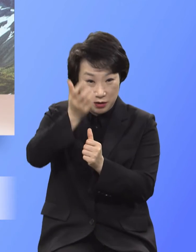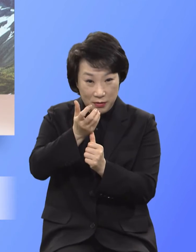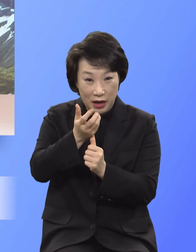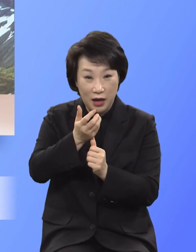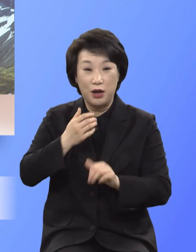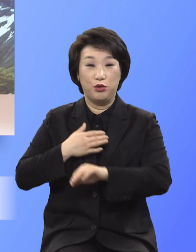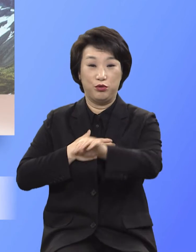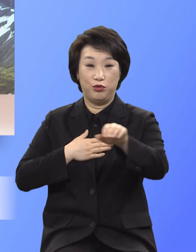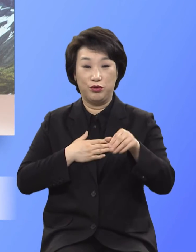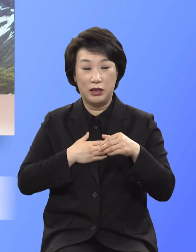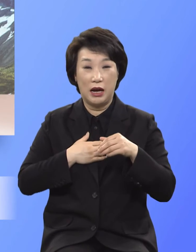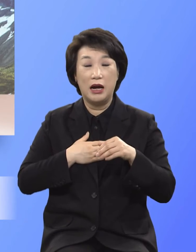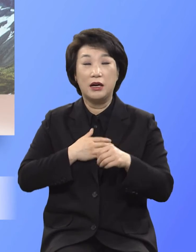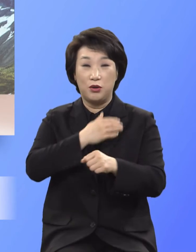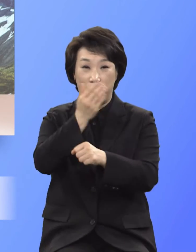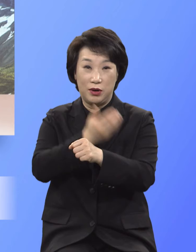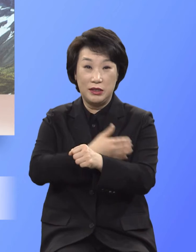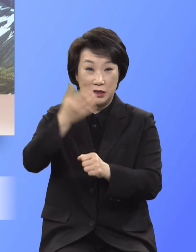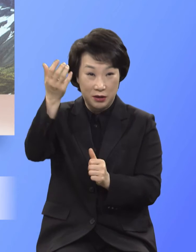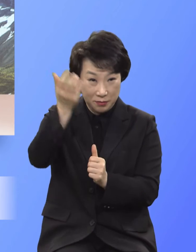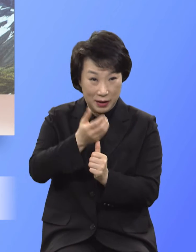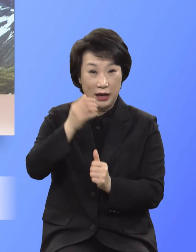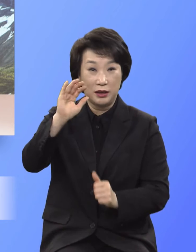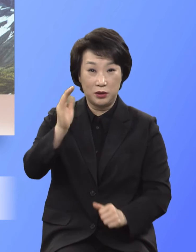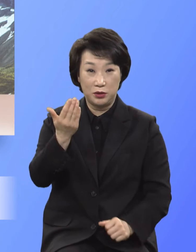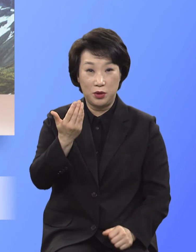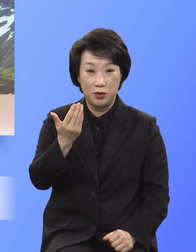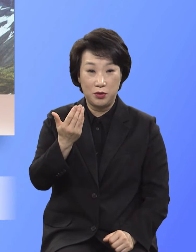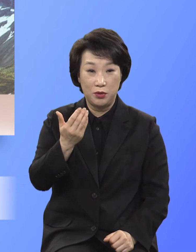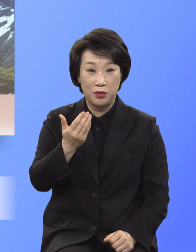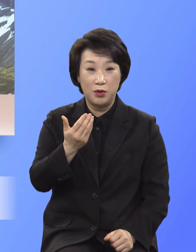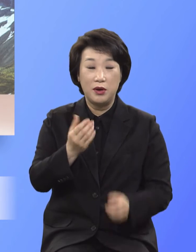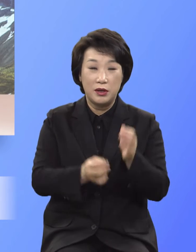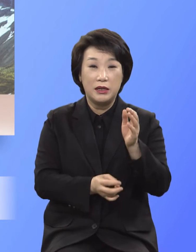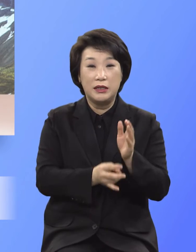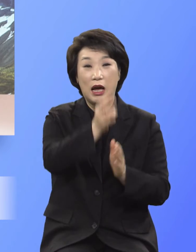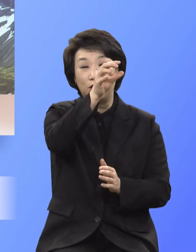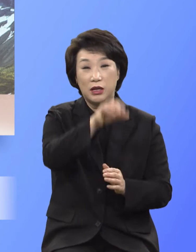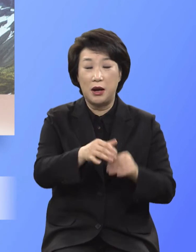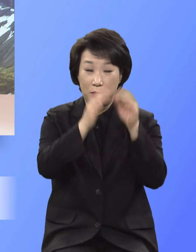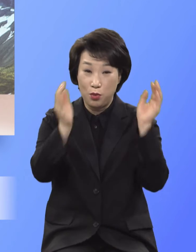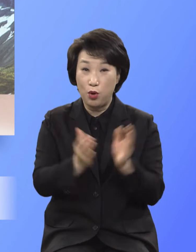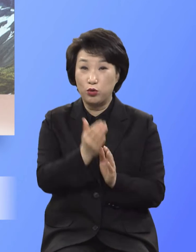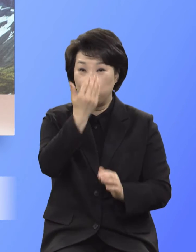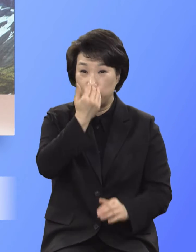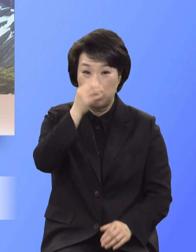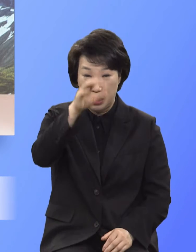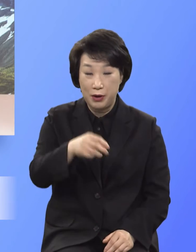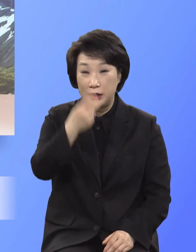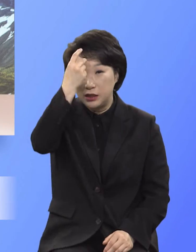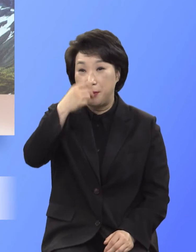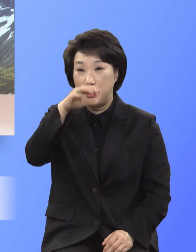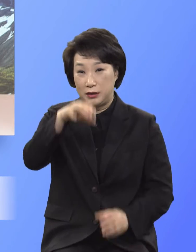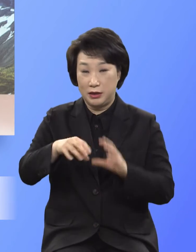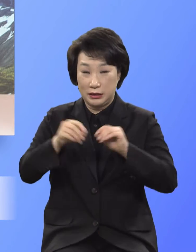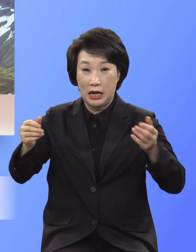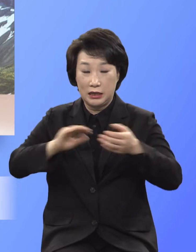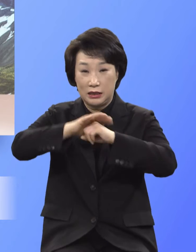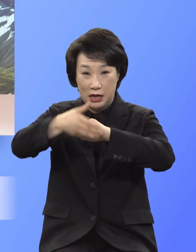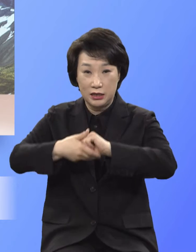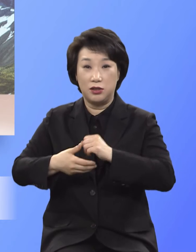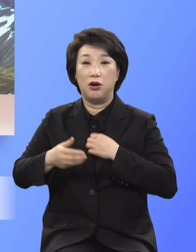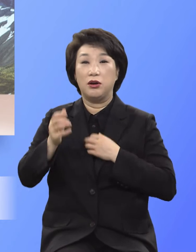너희에게 임하시면 너희가 권능을 받고 예루살렘과 온 유대와